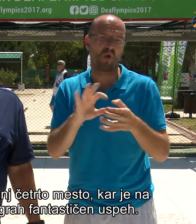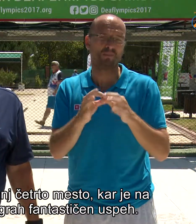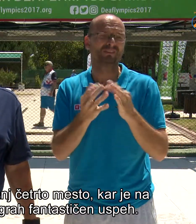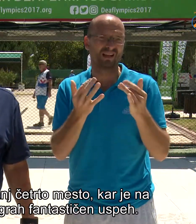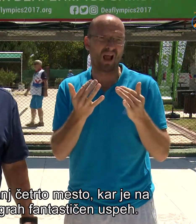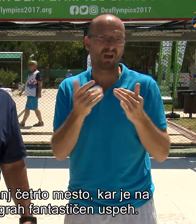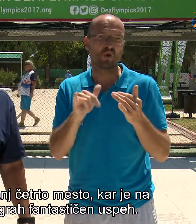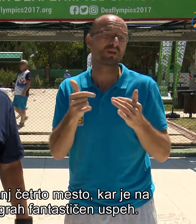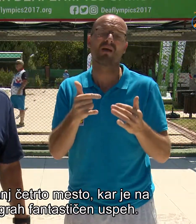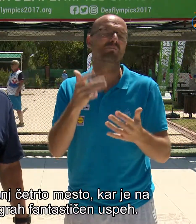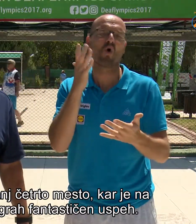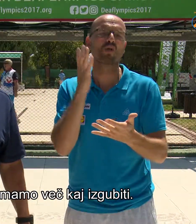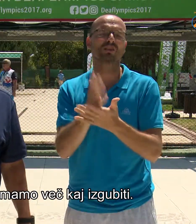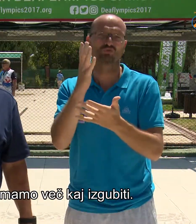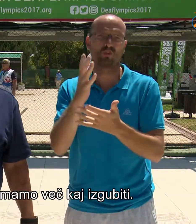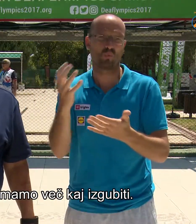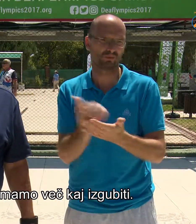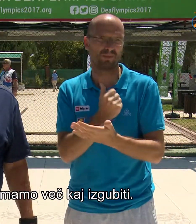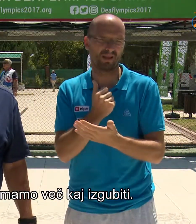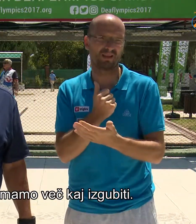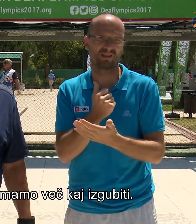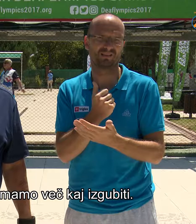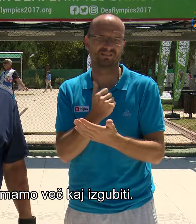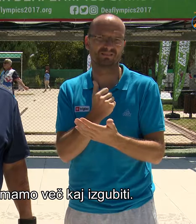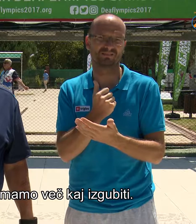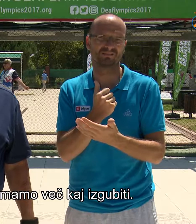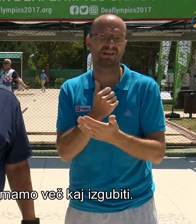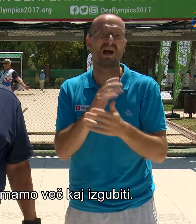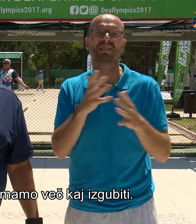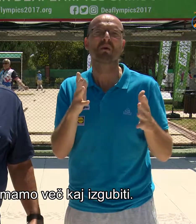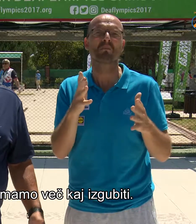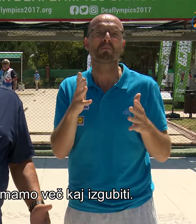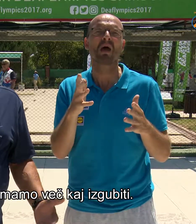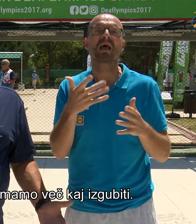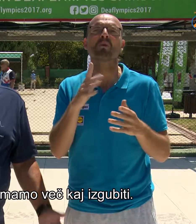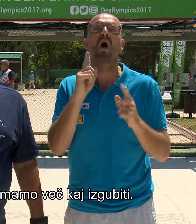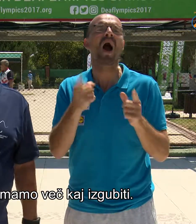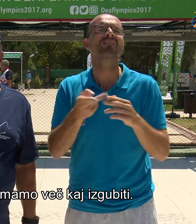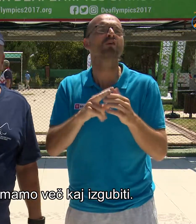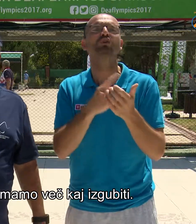rekel, fantastičen uspeh. Tako da nimamo izgubiti kaj.